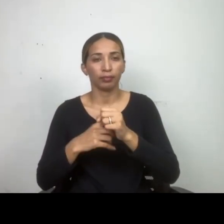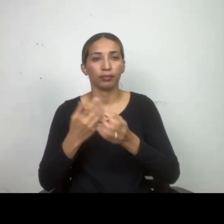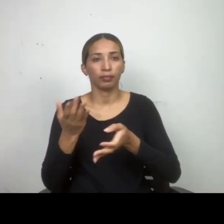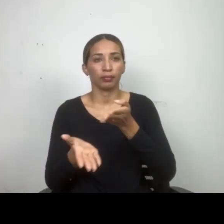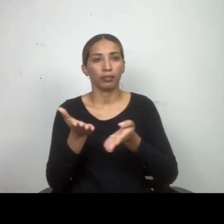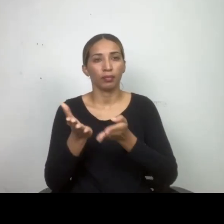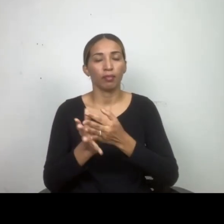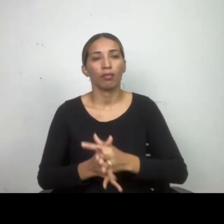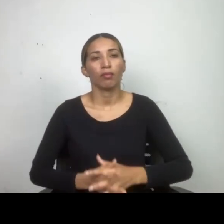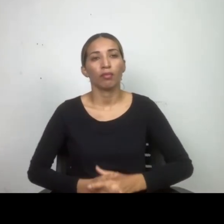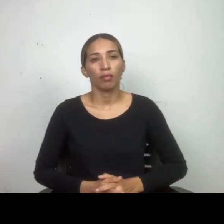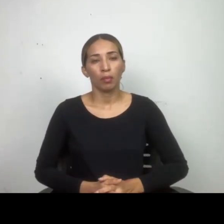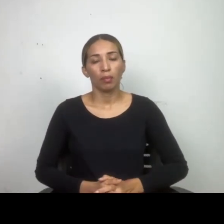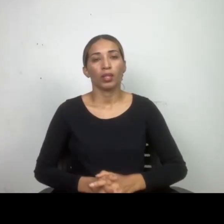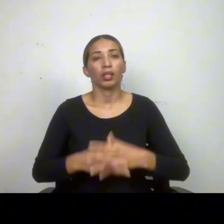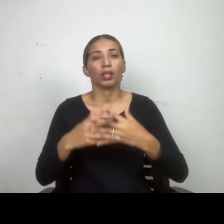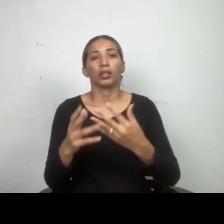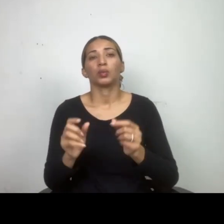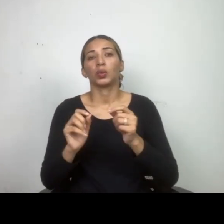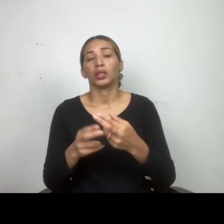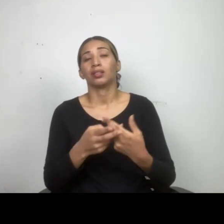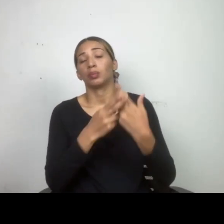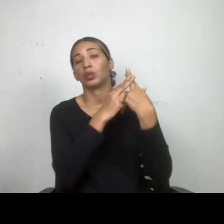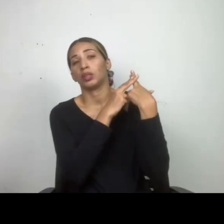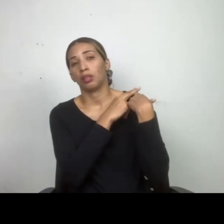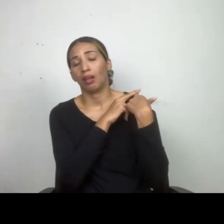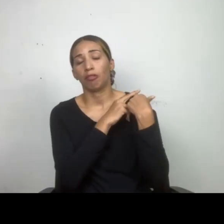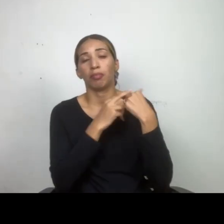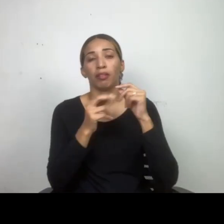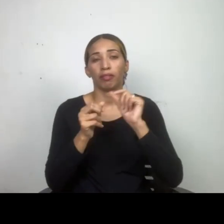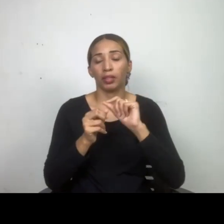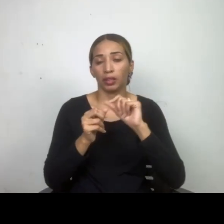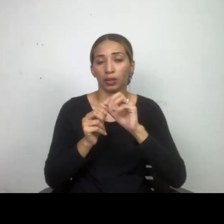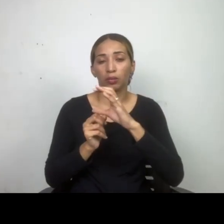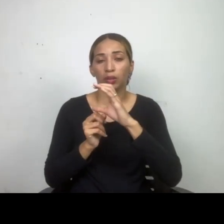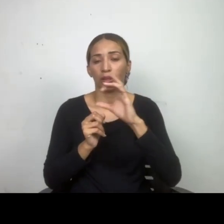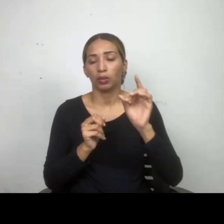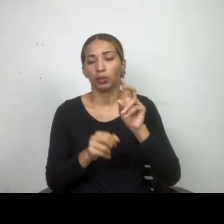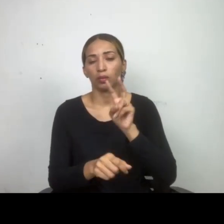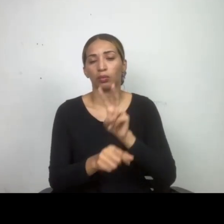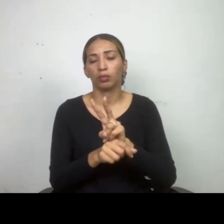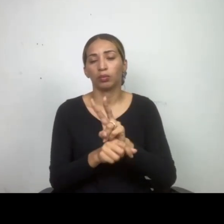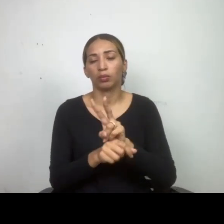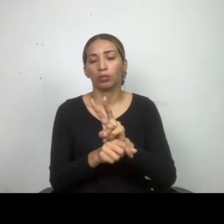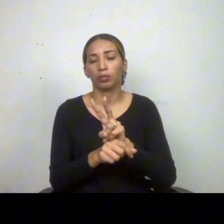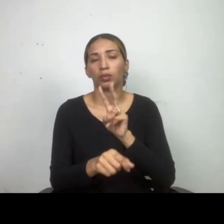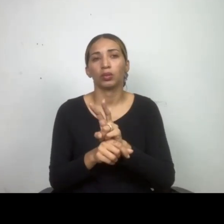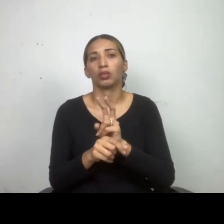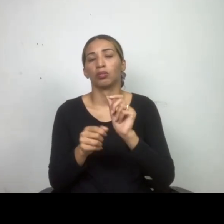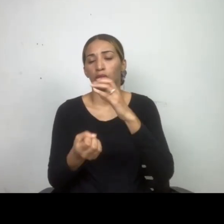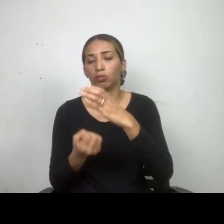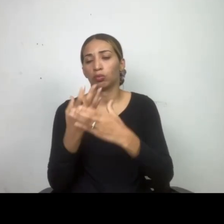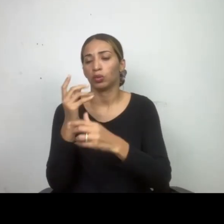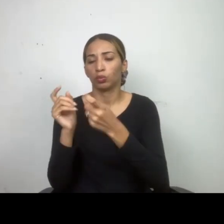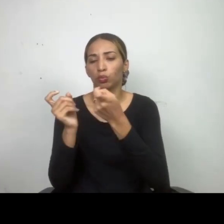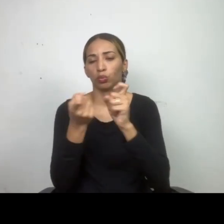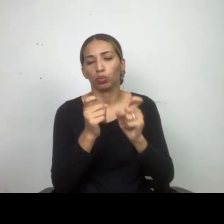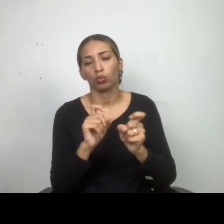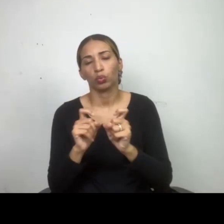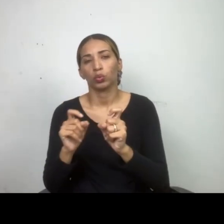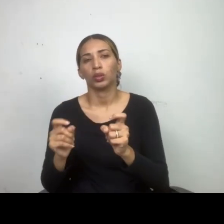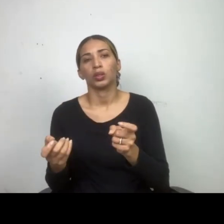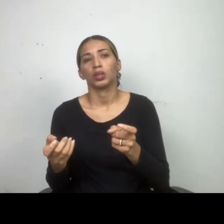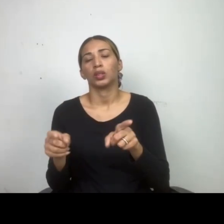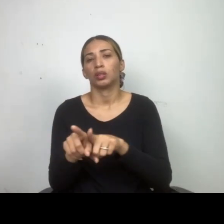seria responsável por desenvolver, coordenar, monitorar a implementação, a articulação e a integração de ações e